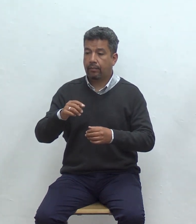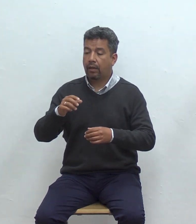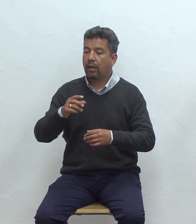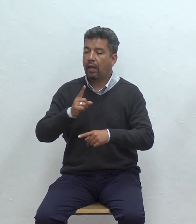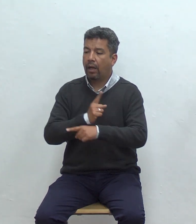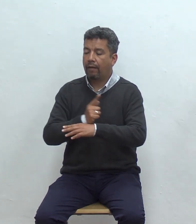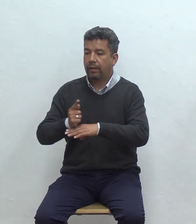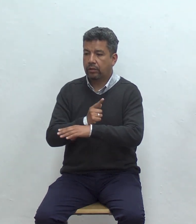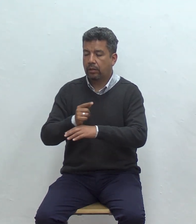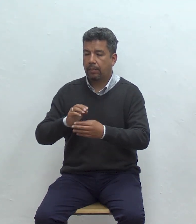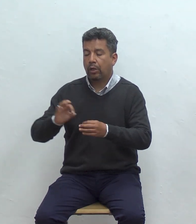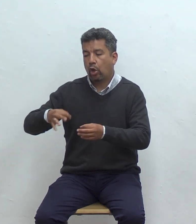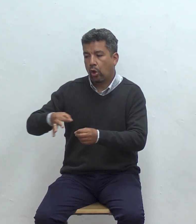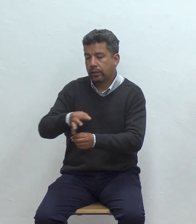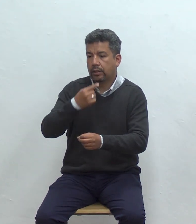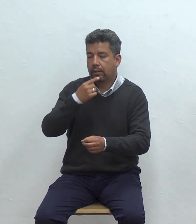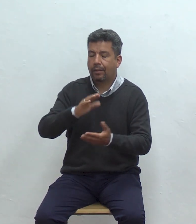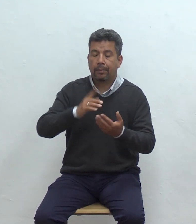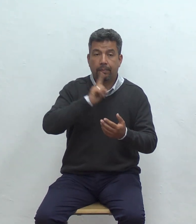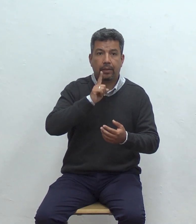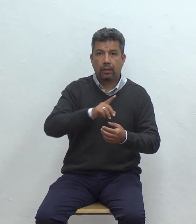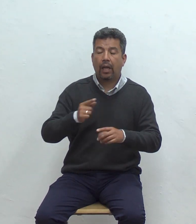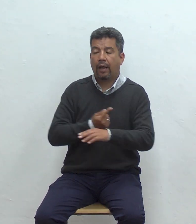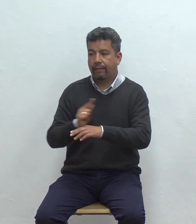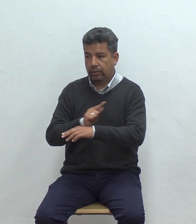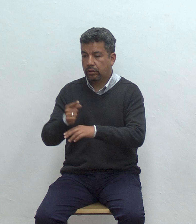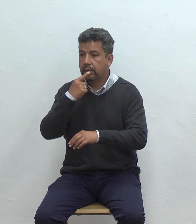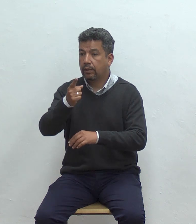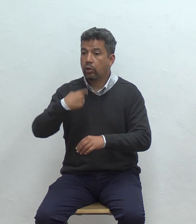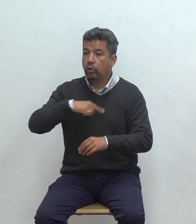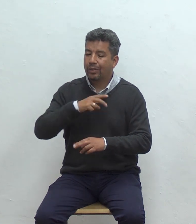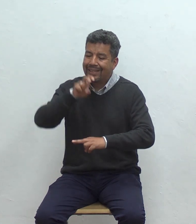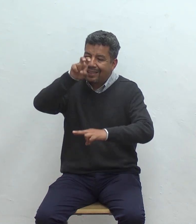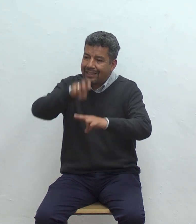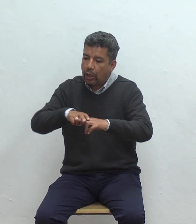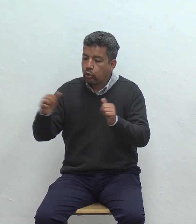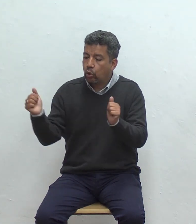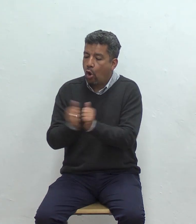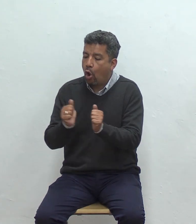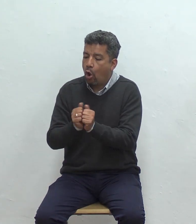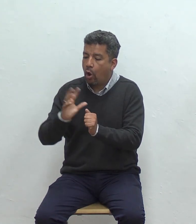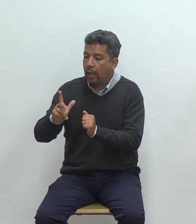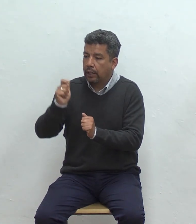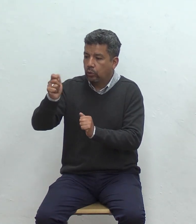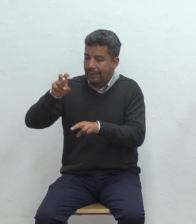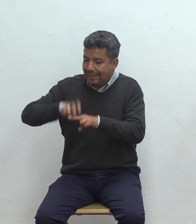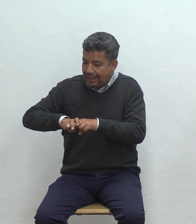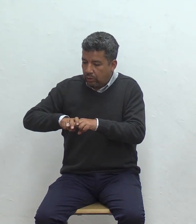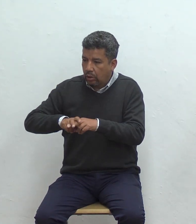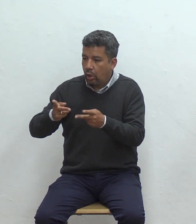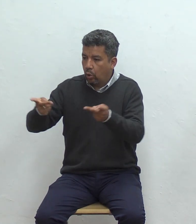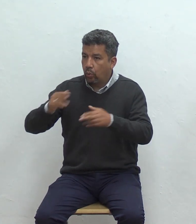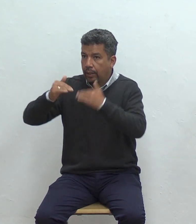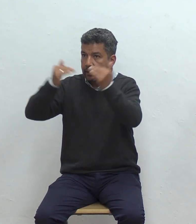Efesios, en Colosenses, en Efesios, que nosotros estamos sentados juntamente con Él en los lugares